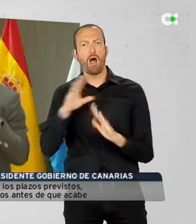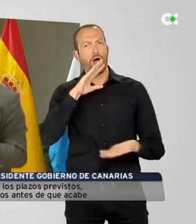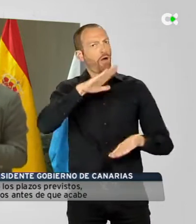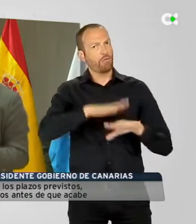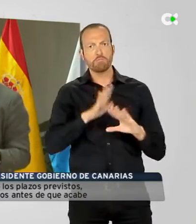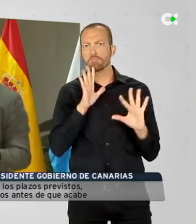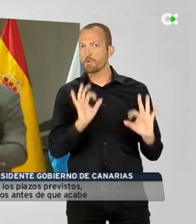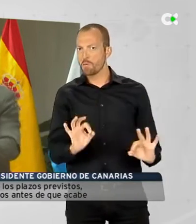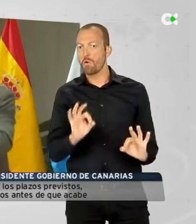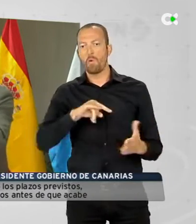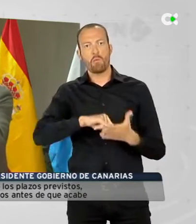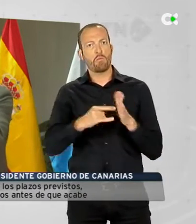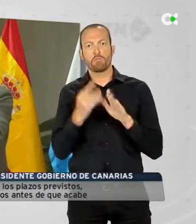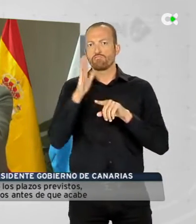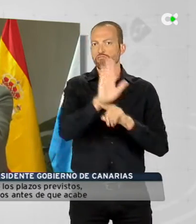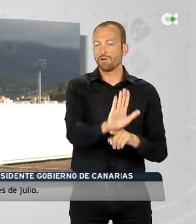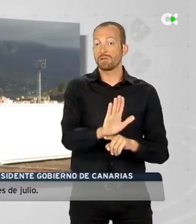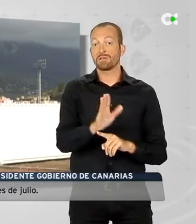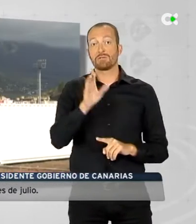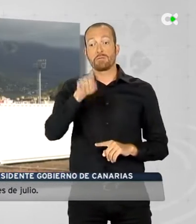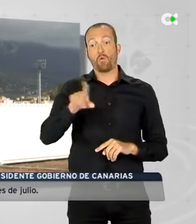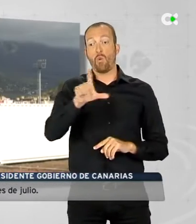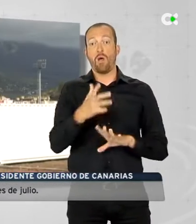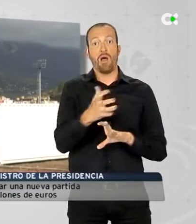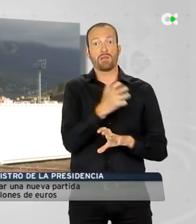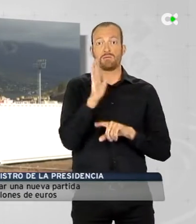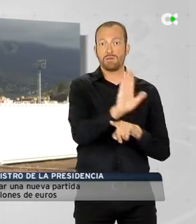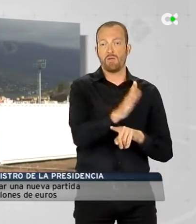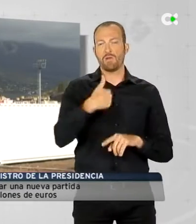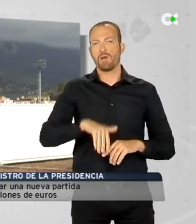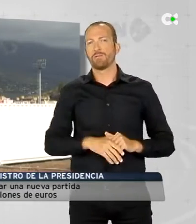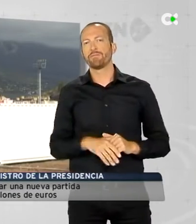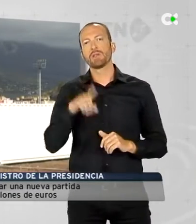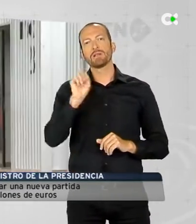previstos, que lo presentamos antes de que acabe el mes de julio. Vamos a habilitar